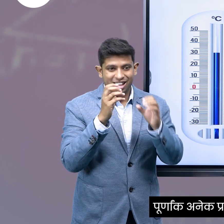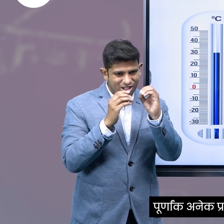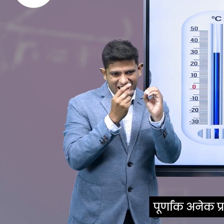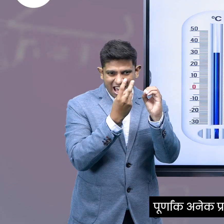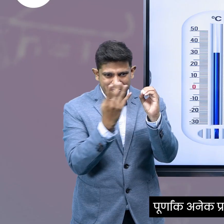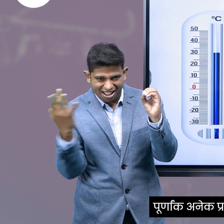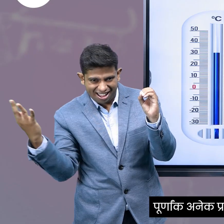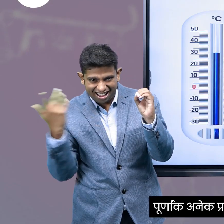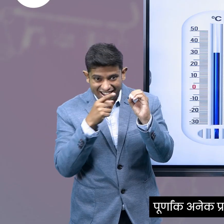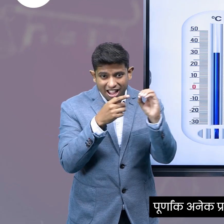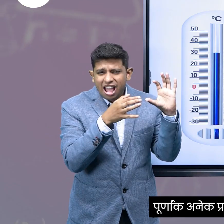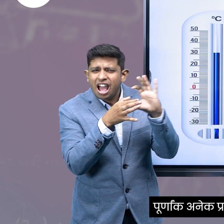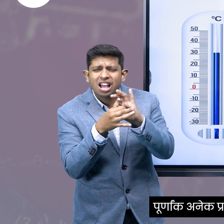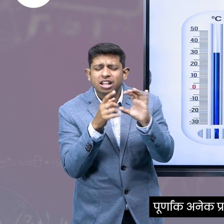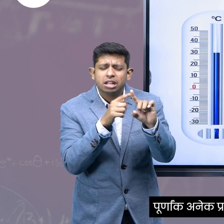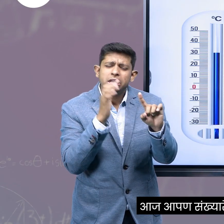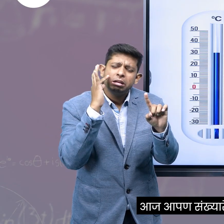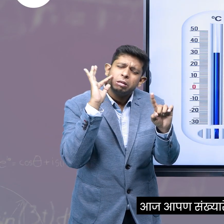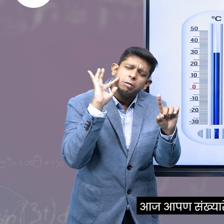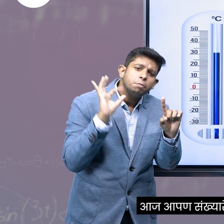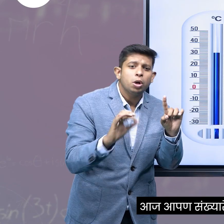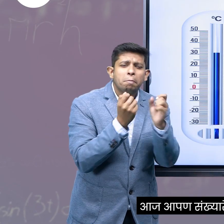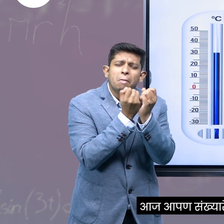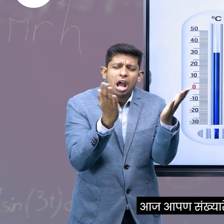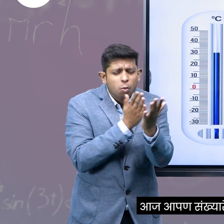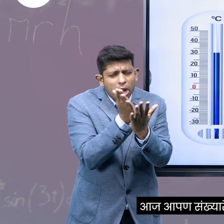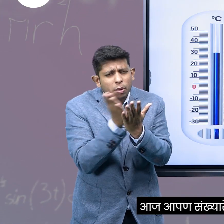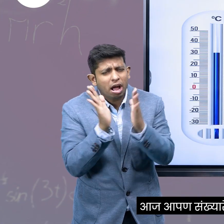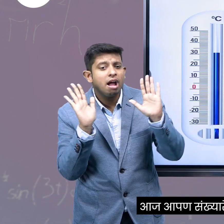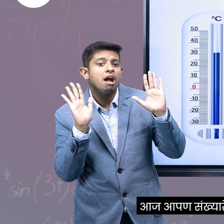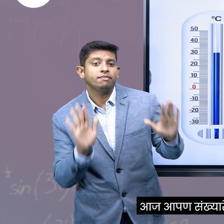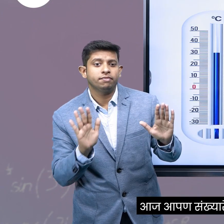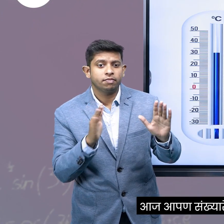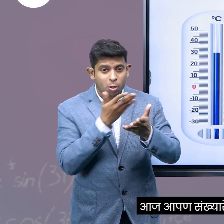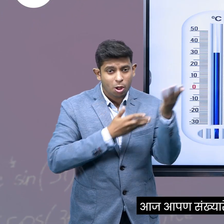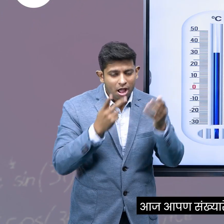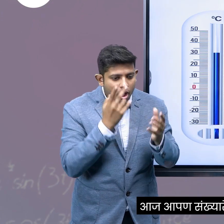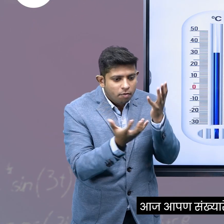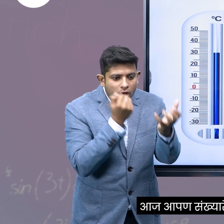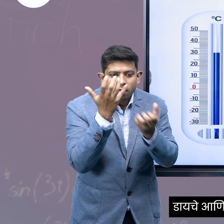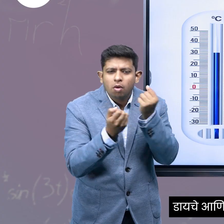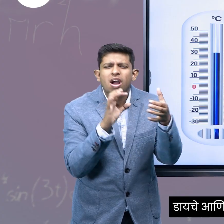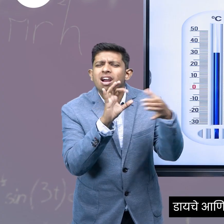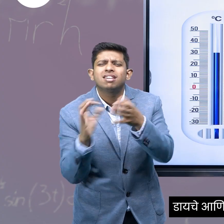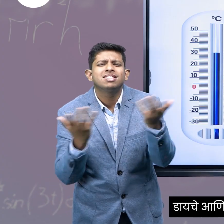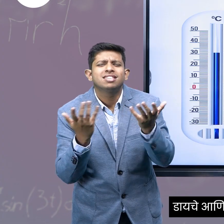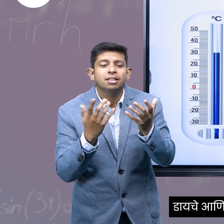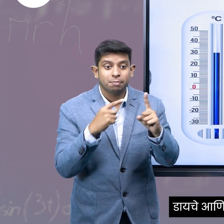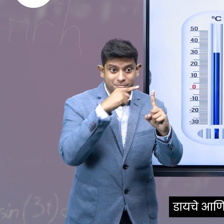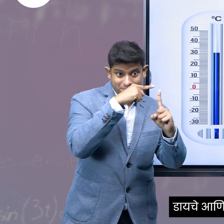पूर्णांक अनेक प्रकारचे महत्त्वाचे आहेत आणि आज आपण संख्या रेषेचा वापर करून त्यांना कसे डायचे आणि वजा करायचे